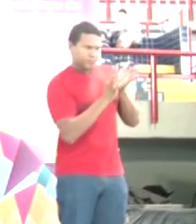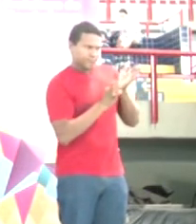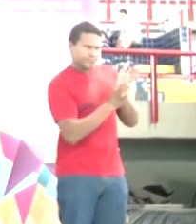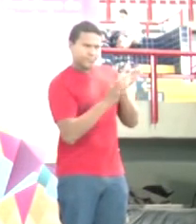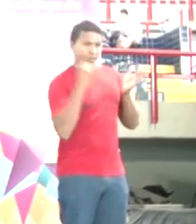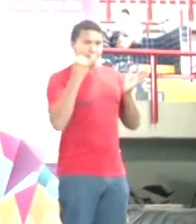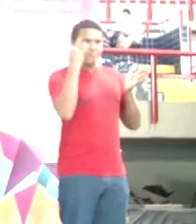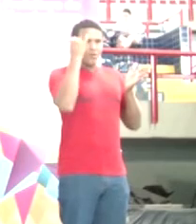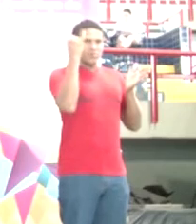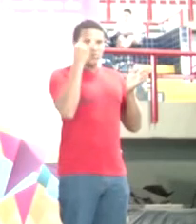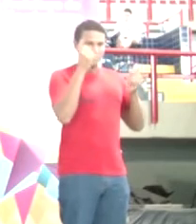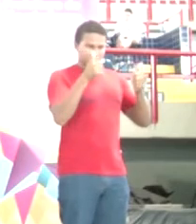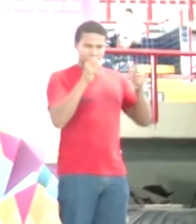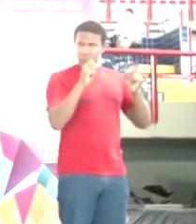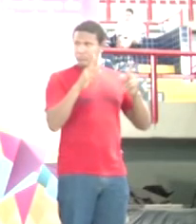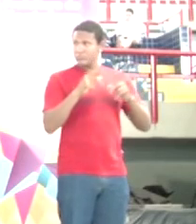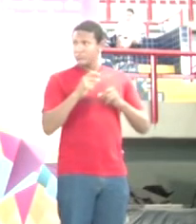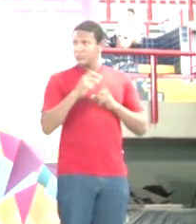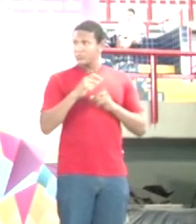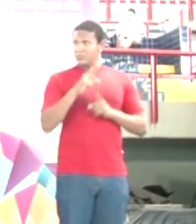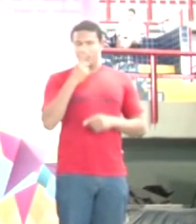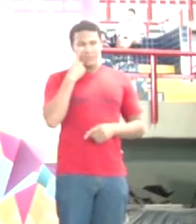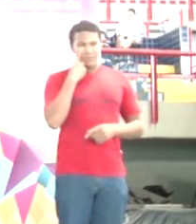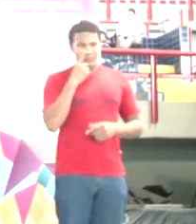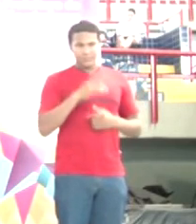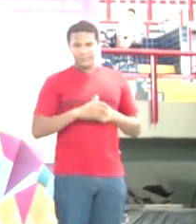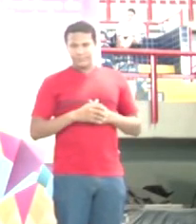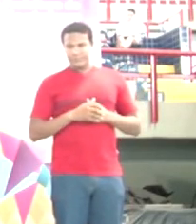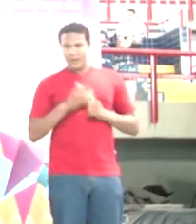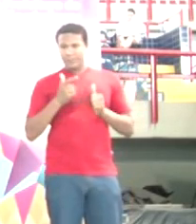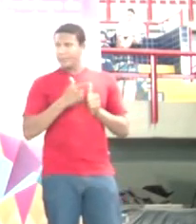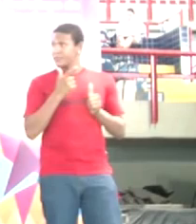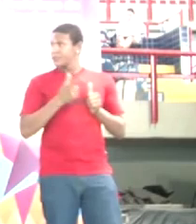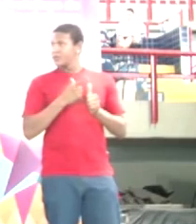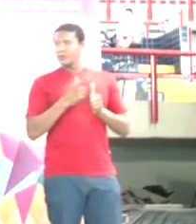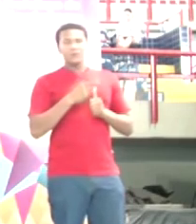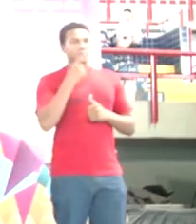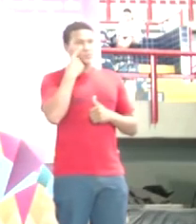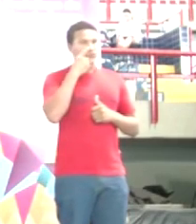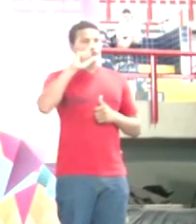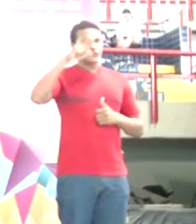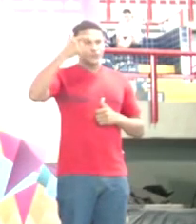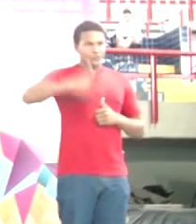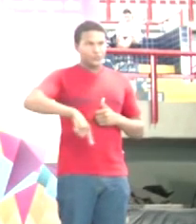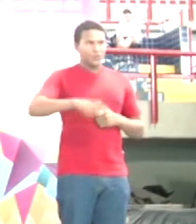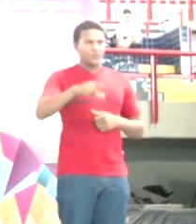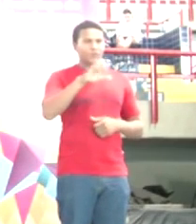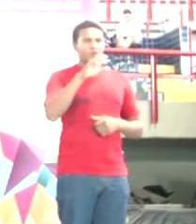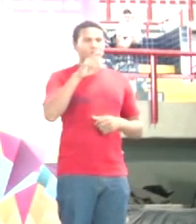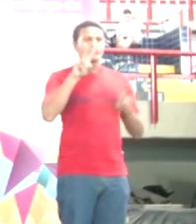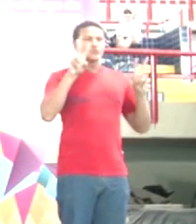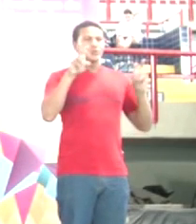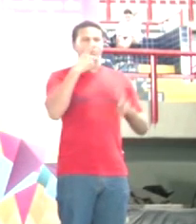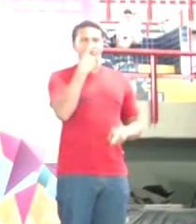Olha essa questão do Enem do mesmo ano, tá? Da primeira. Mais uma vez a preocupação com o enxofre.